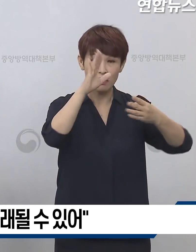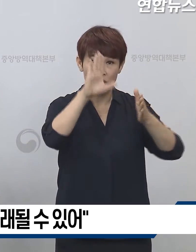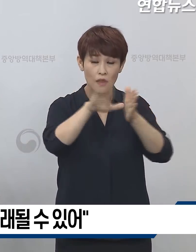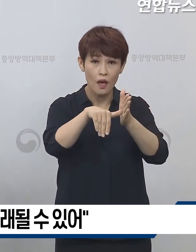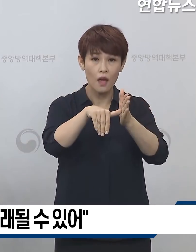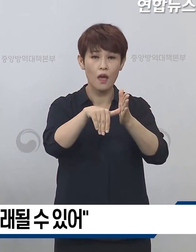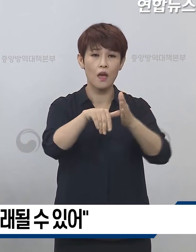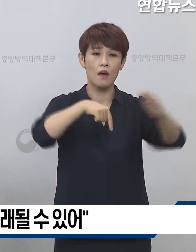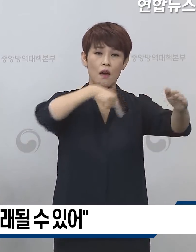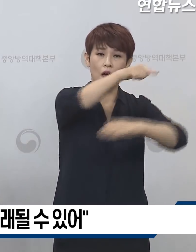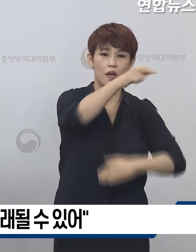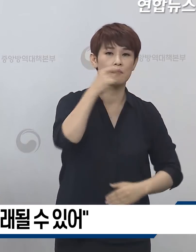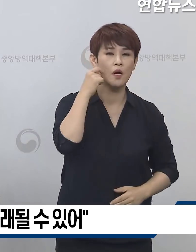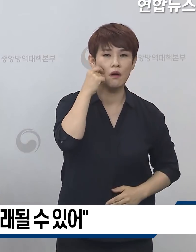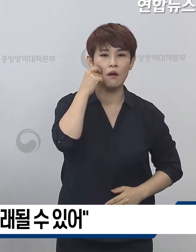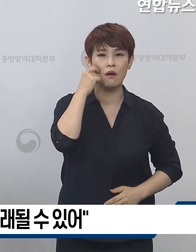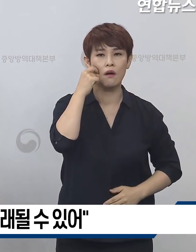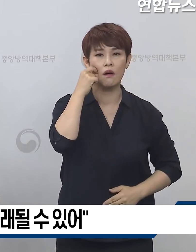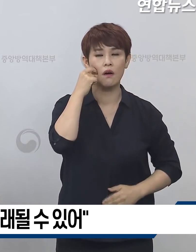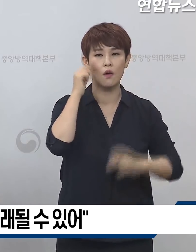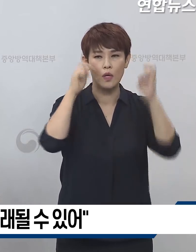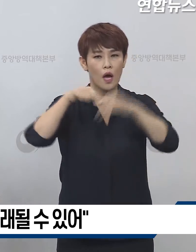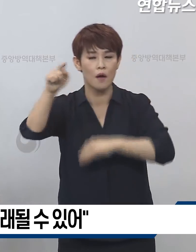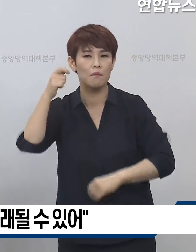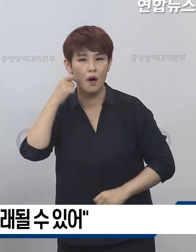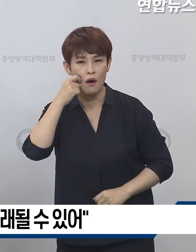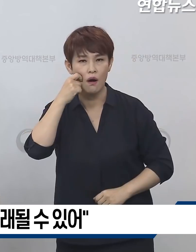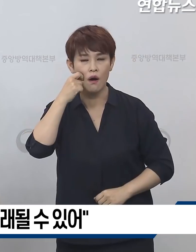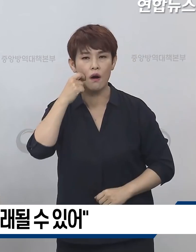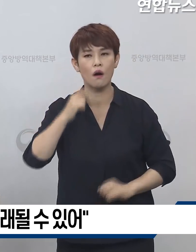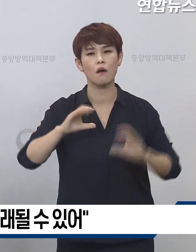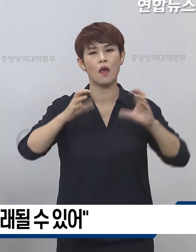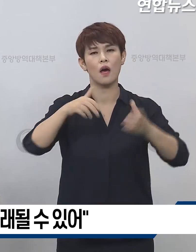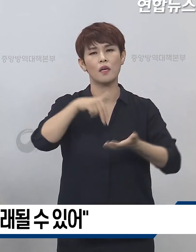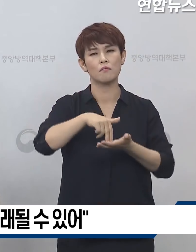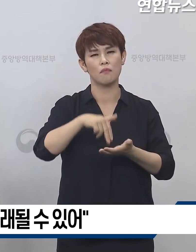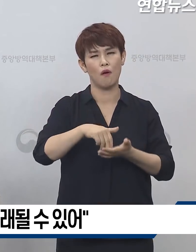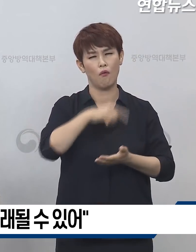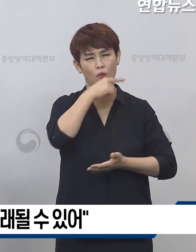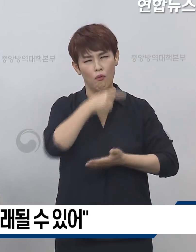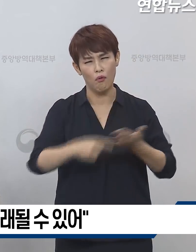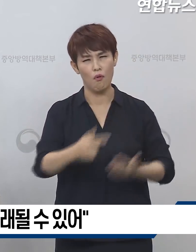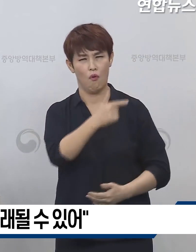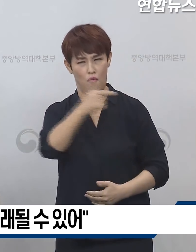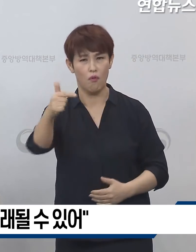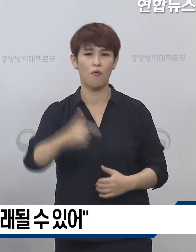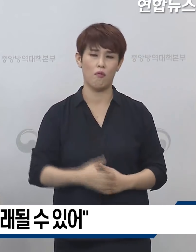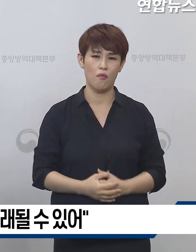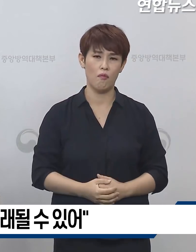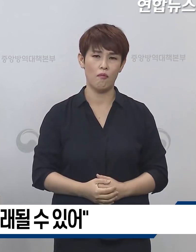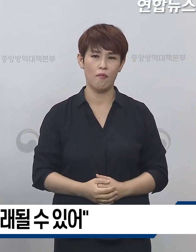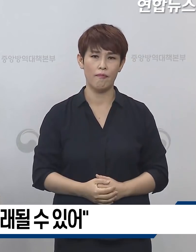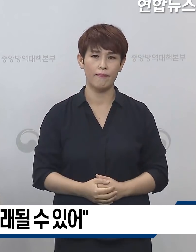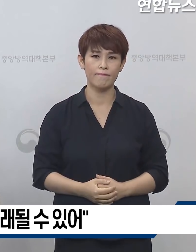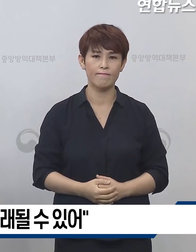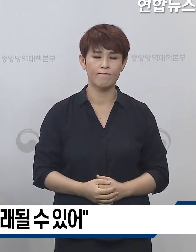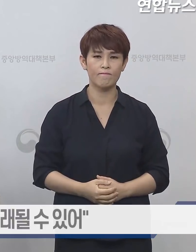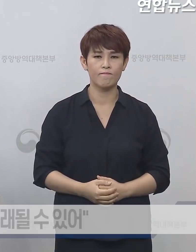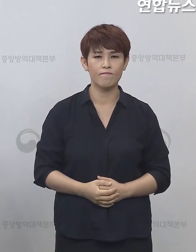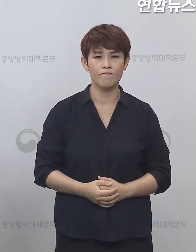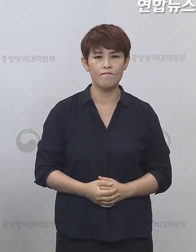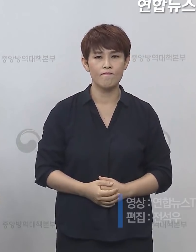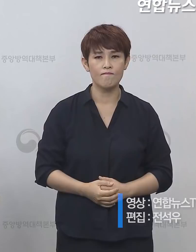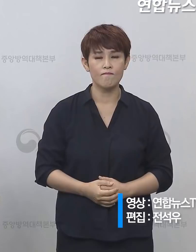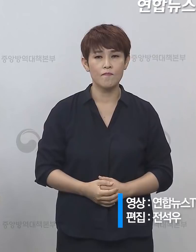활동과 생업의 지장은 말할 것도 없고 국가 전체적으로도 사회 경제적으로 큰 문제가 초래될 수